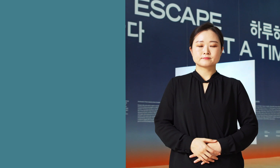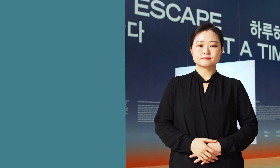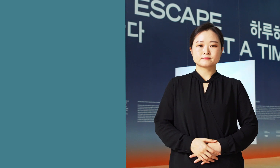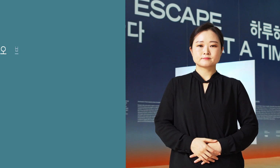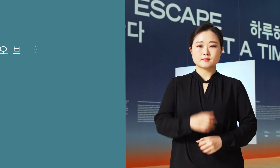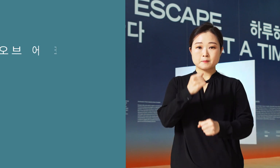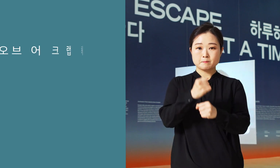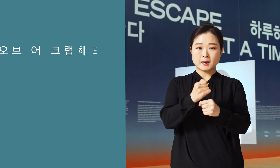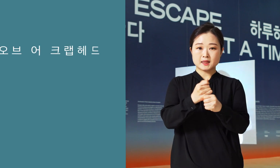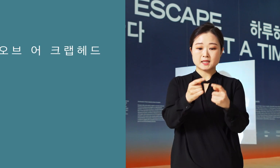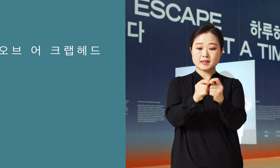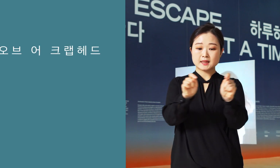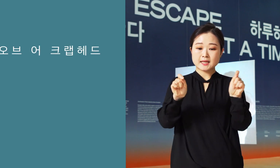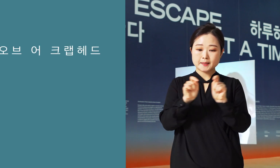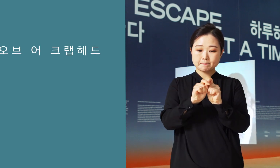라이프 오브 어 크랩헤드.